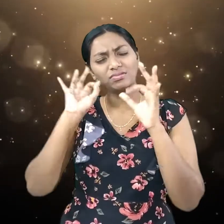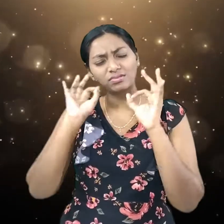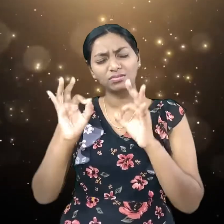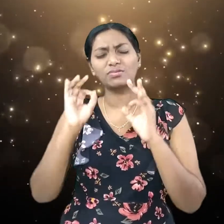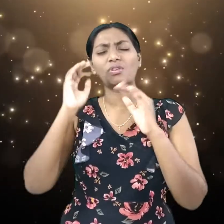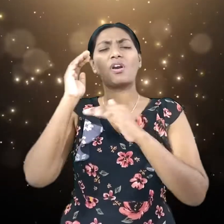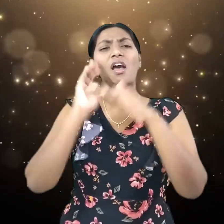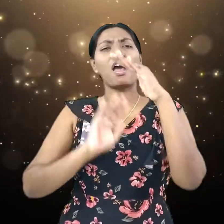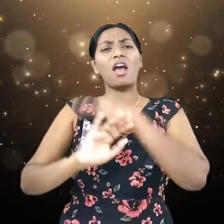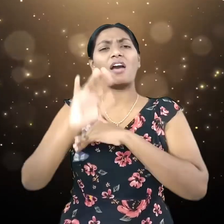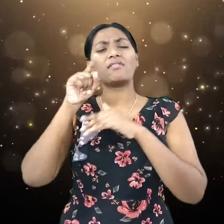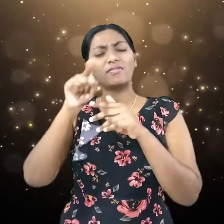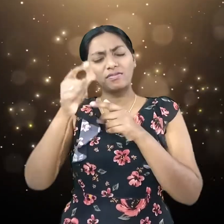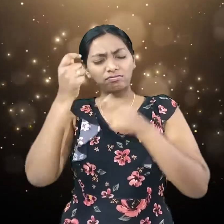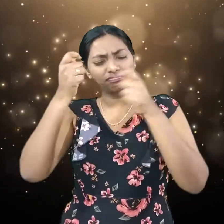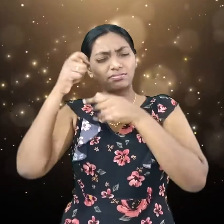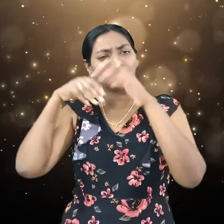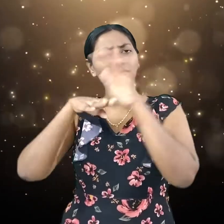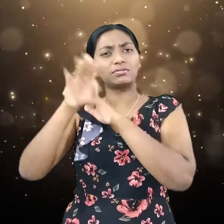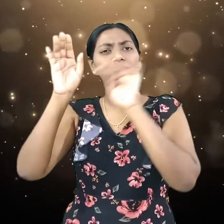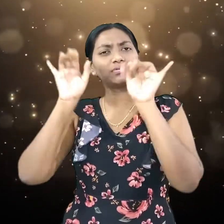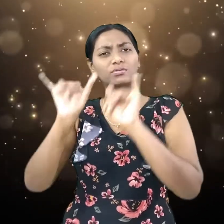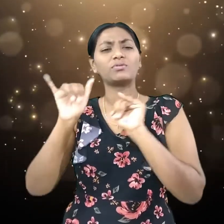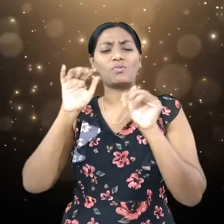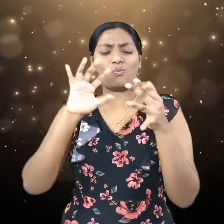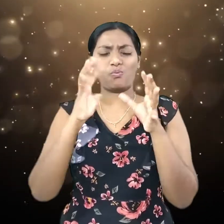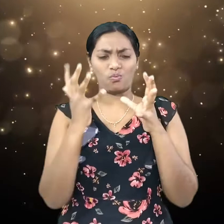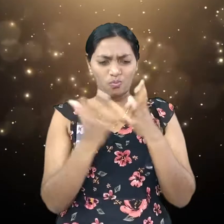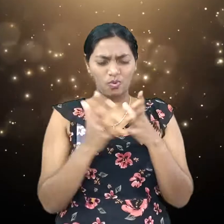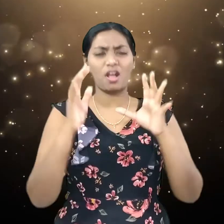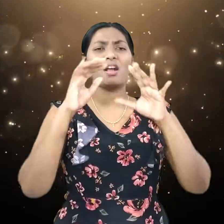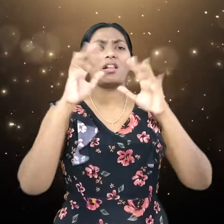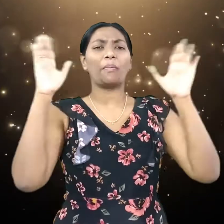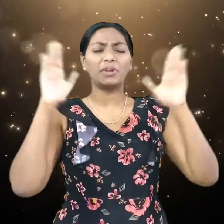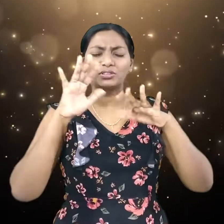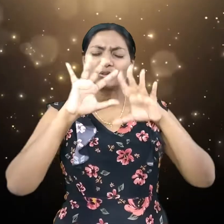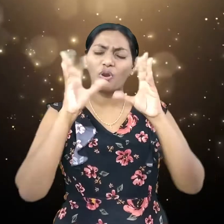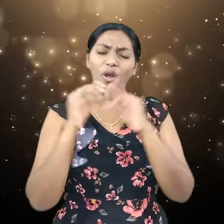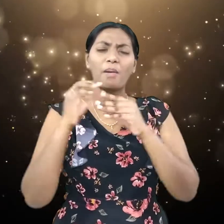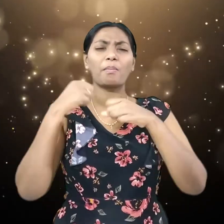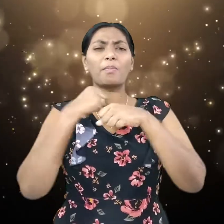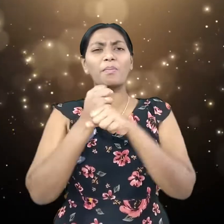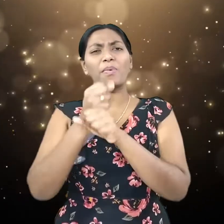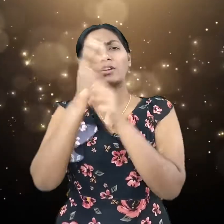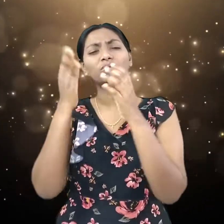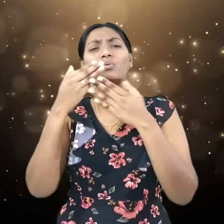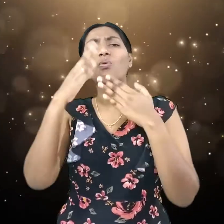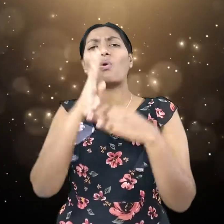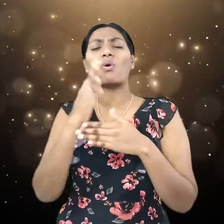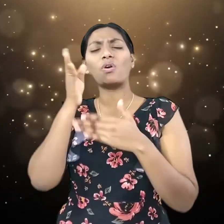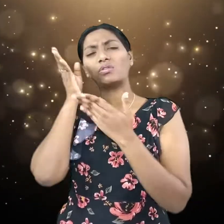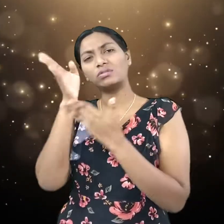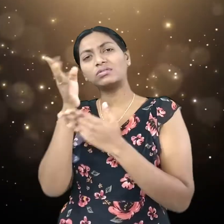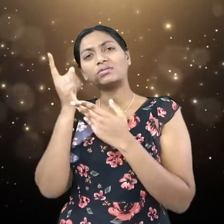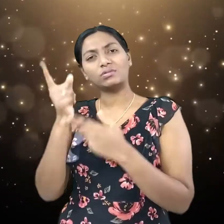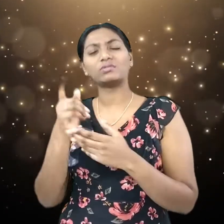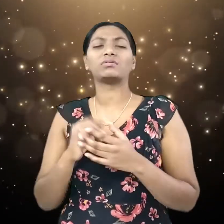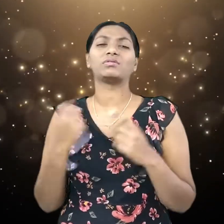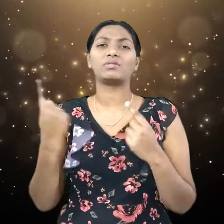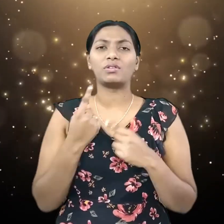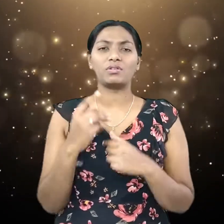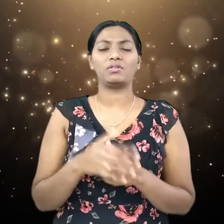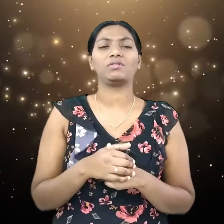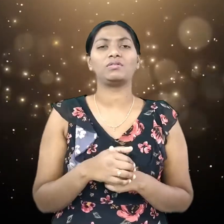अक आस एक ई अक आ अरे as om tak ama aliki alaka bazaki akarek